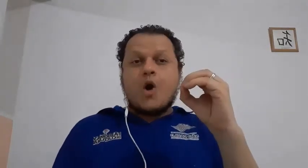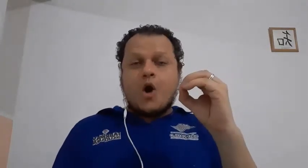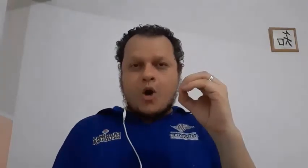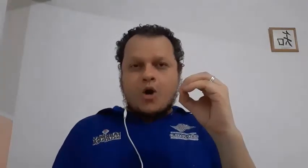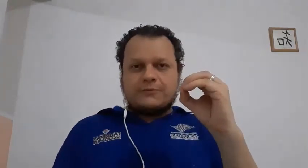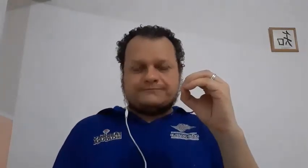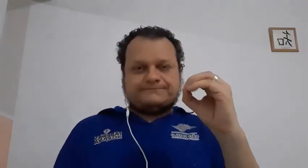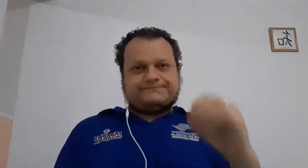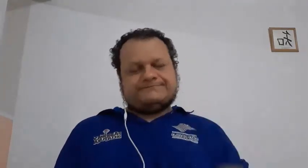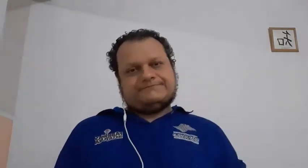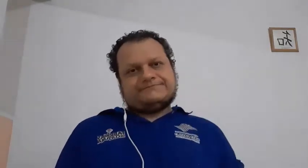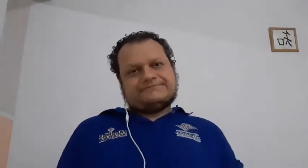O.